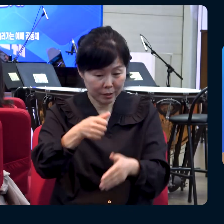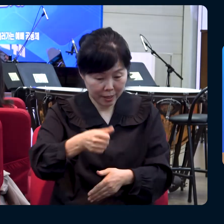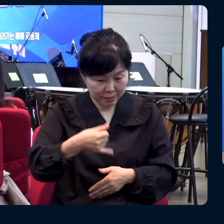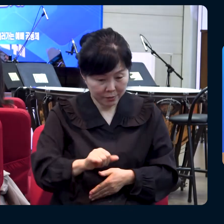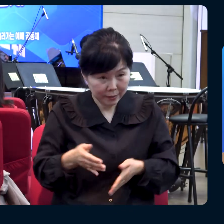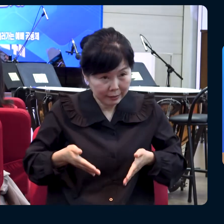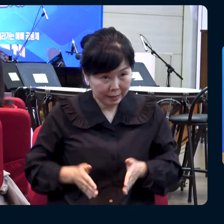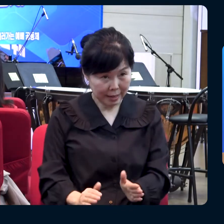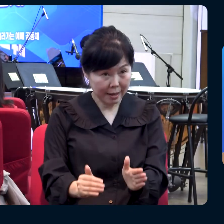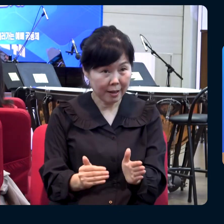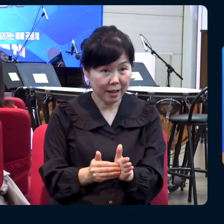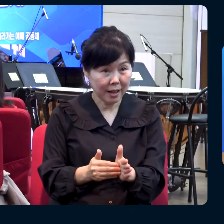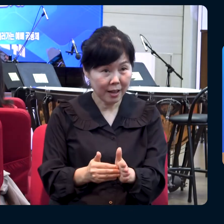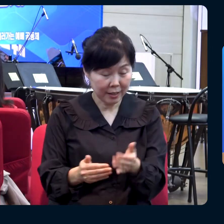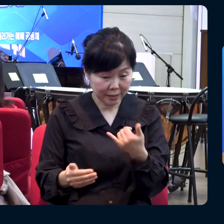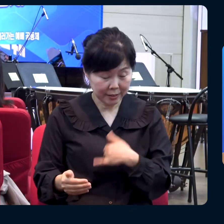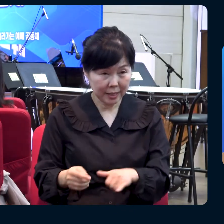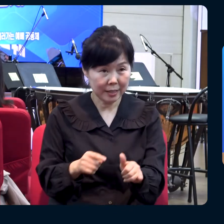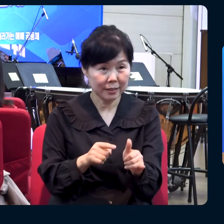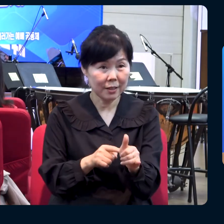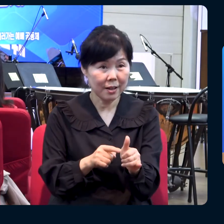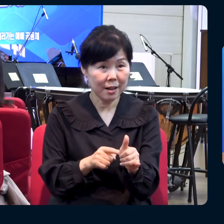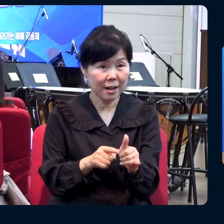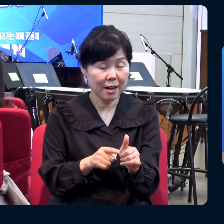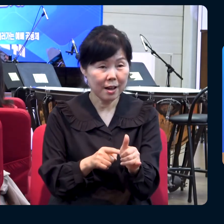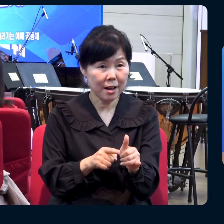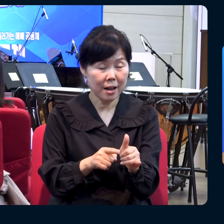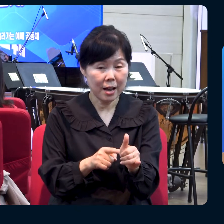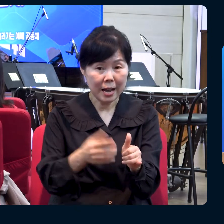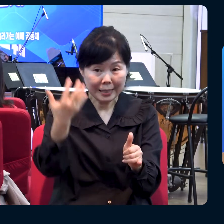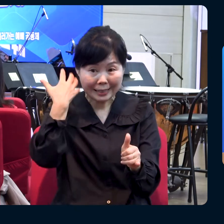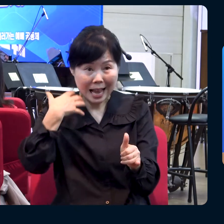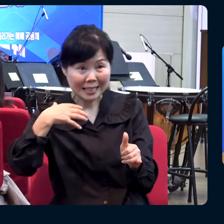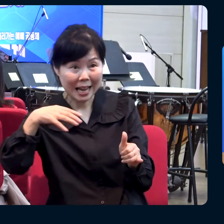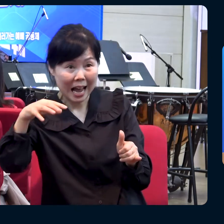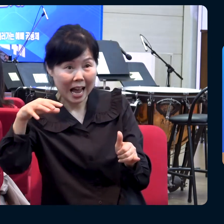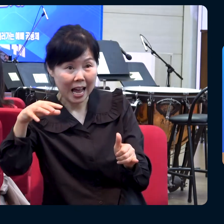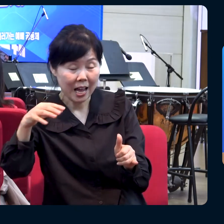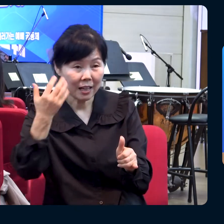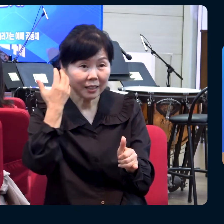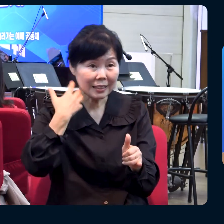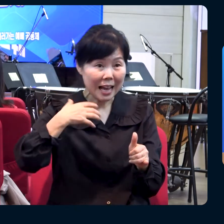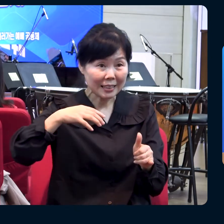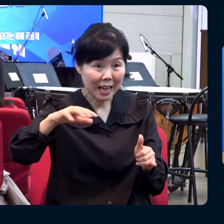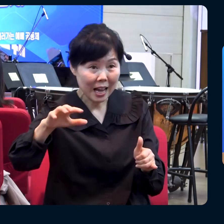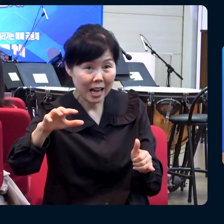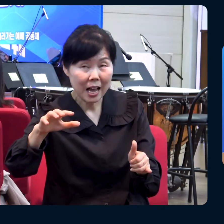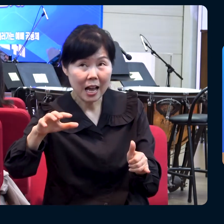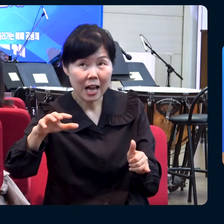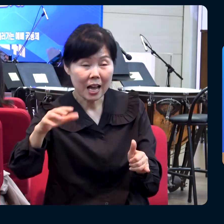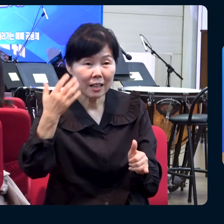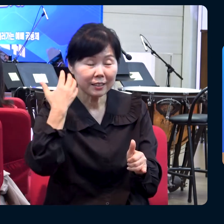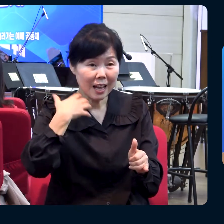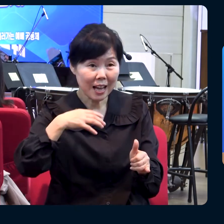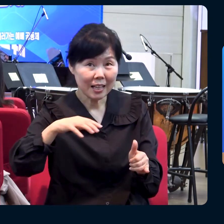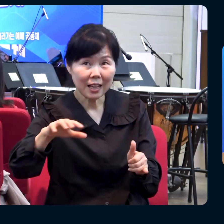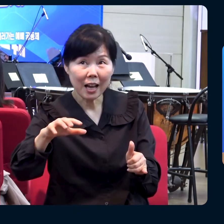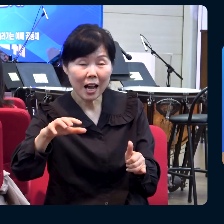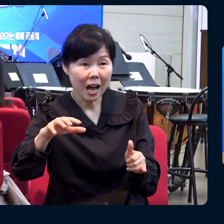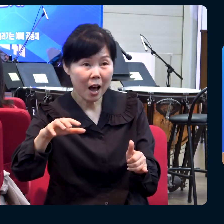낳았어요. 이 아기를 사자가 데려가면 여자분들, 결혼한 여자분들만